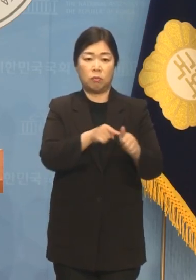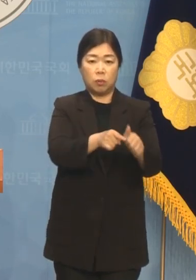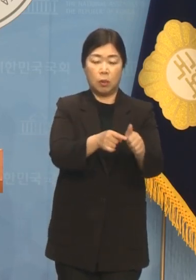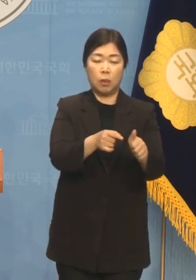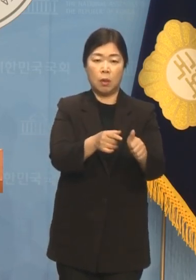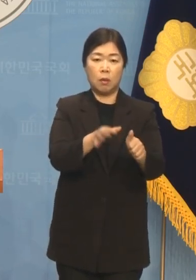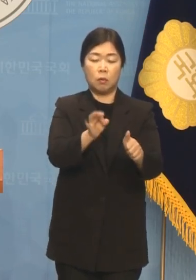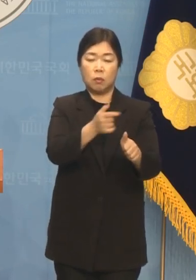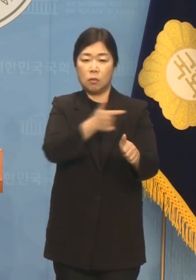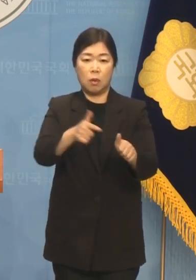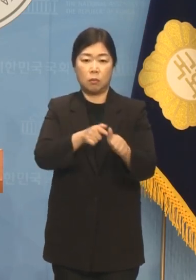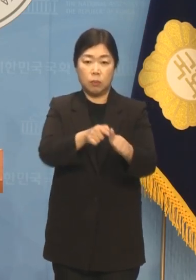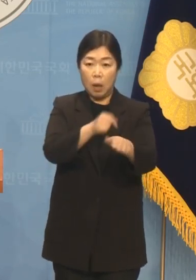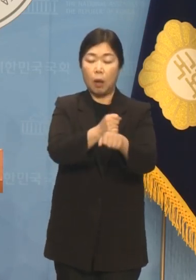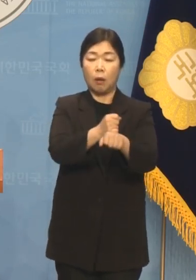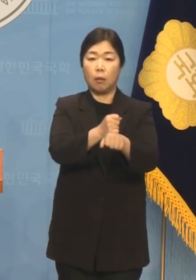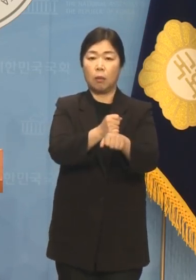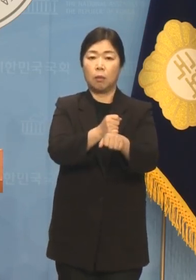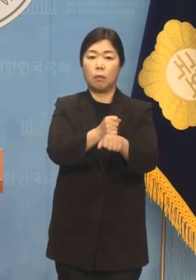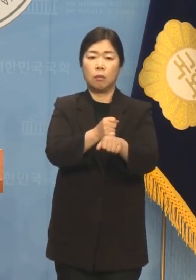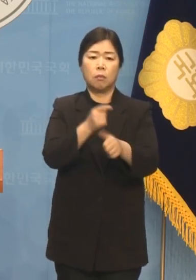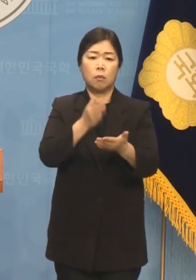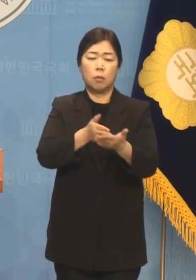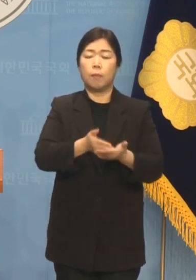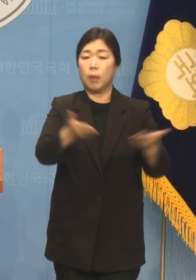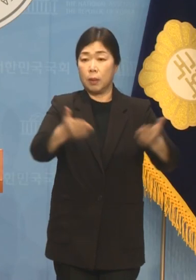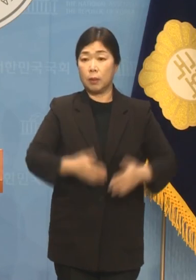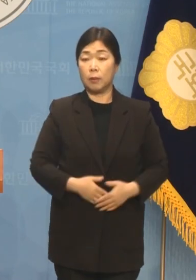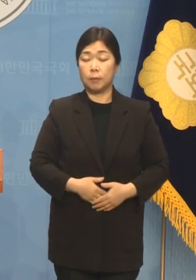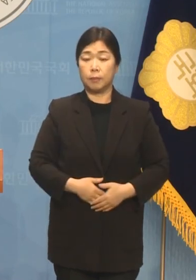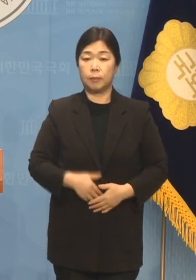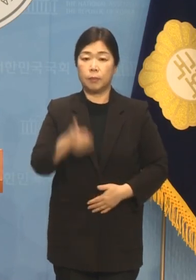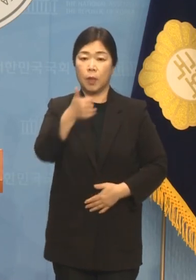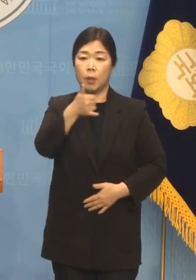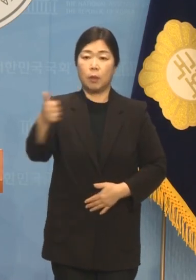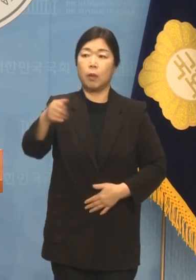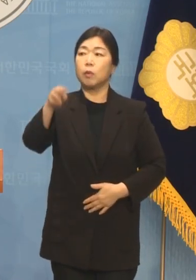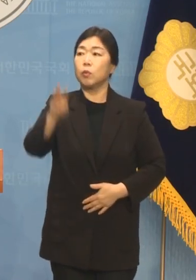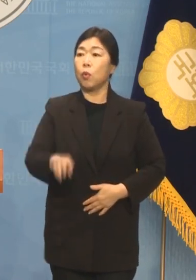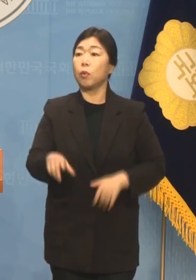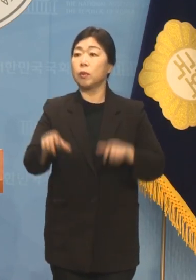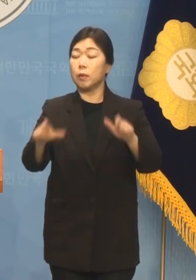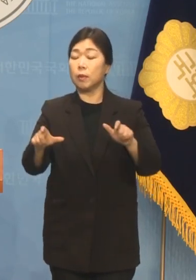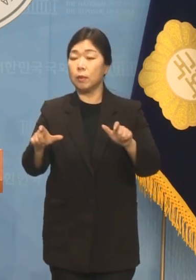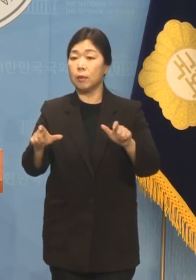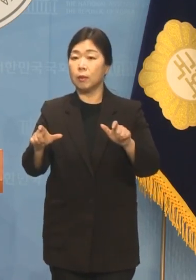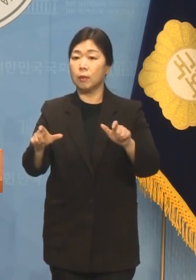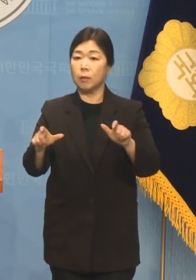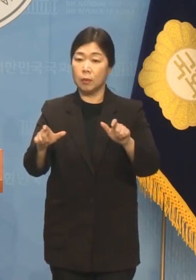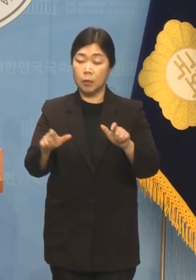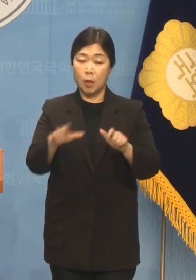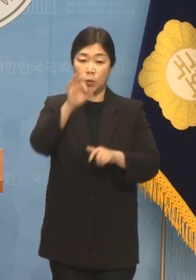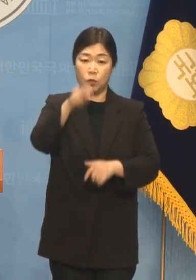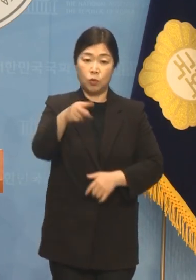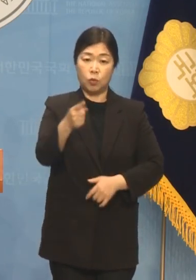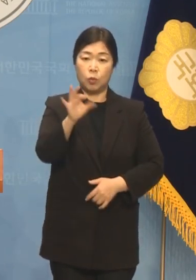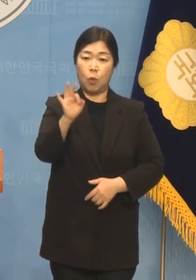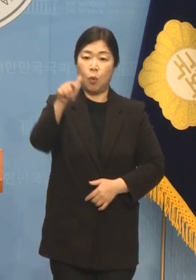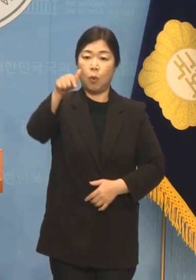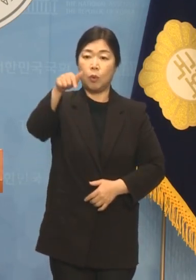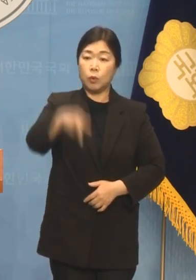세종시에서 대부업체를 운영하는 이모 씨는 지난달 27일 유동규 예비후보의